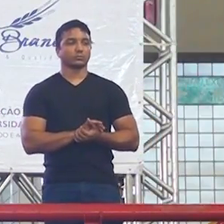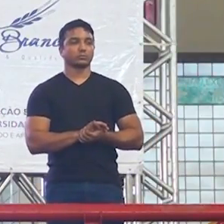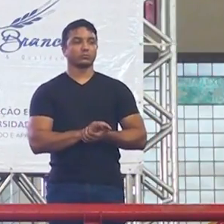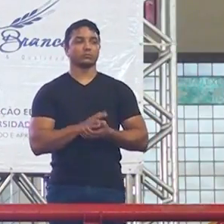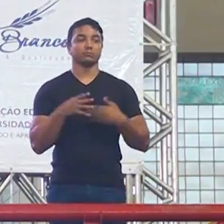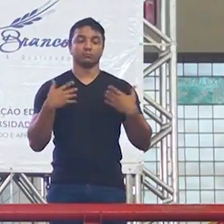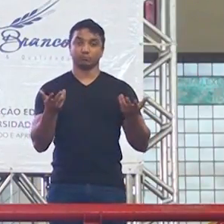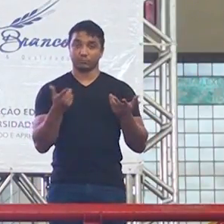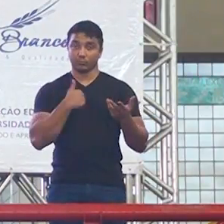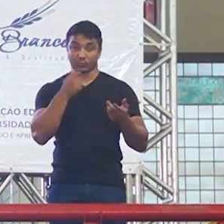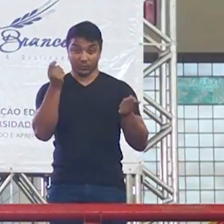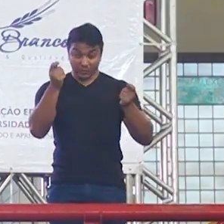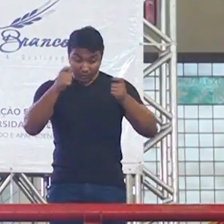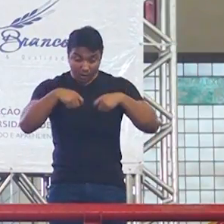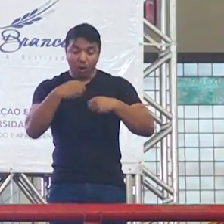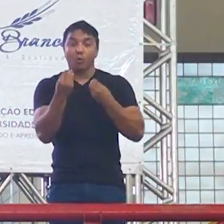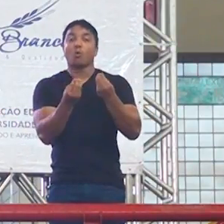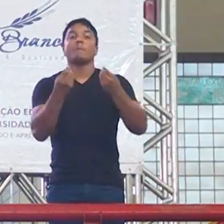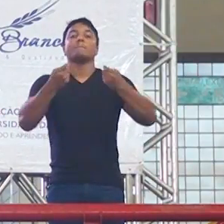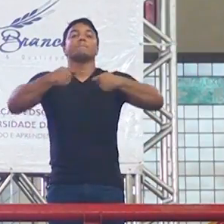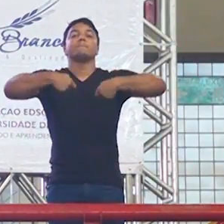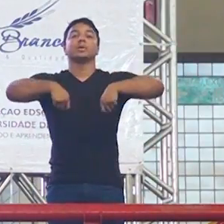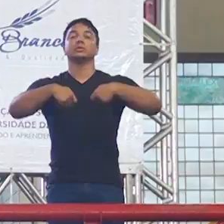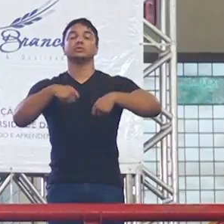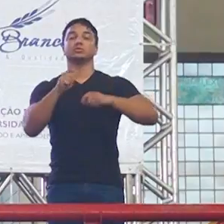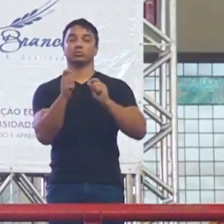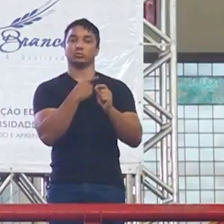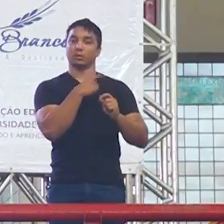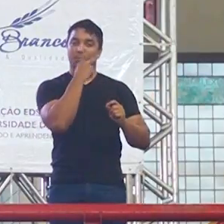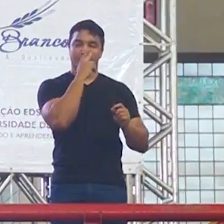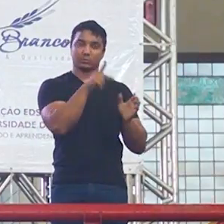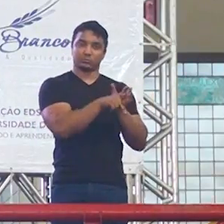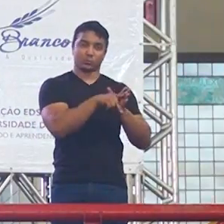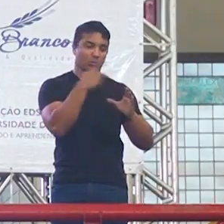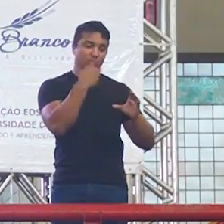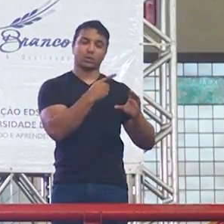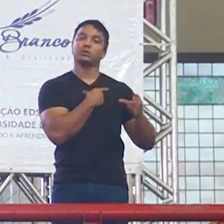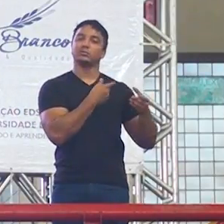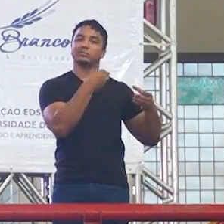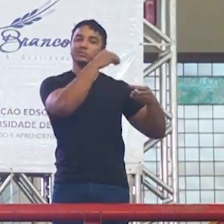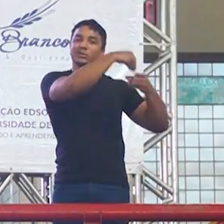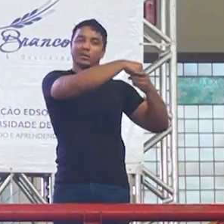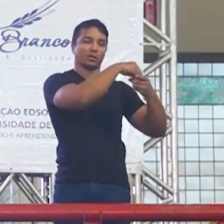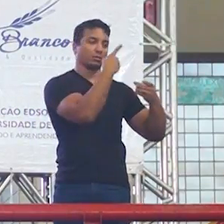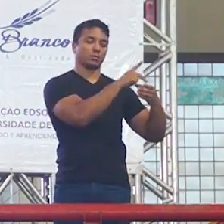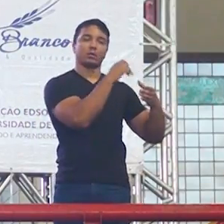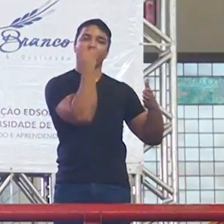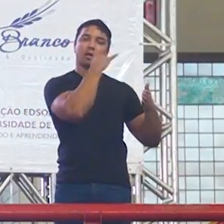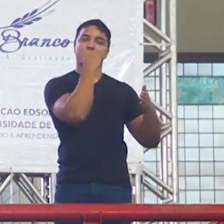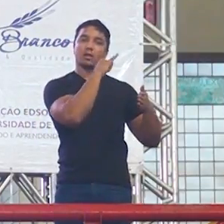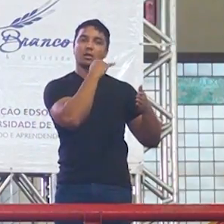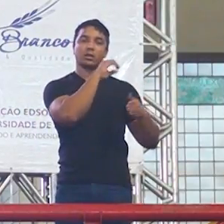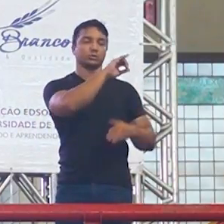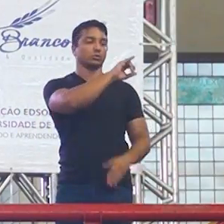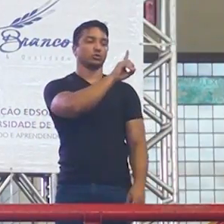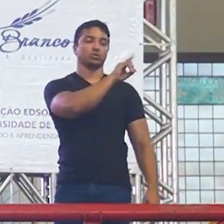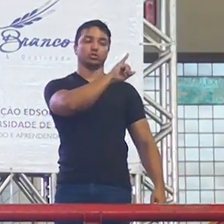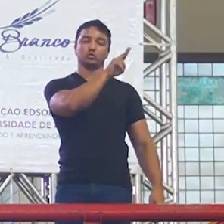Para que isso seja possível, é necessário que o disjuntor dessa instalação elétrica seja... Então vamos